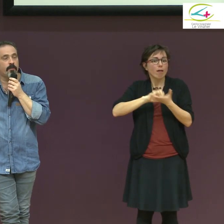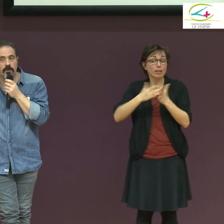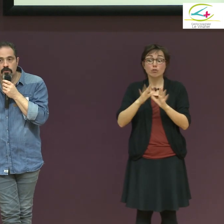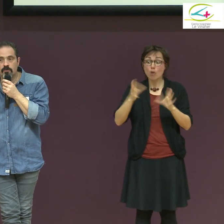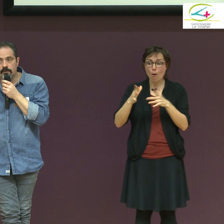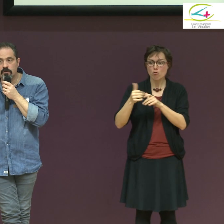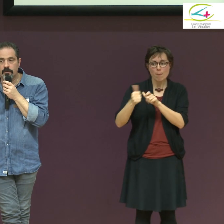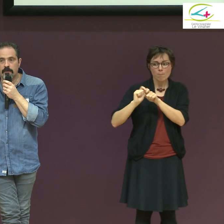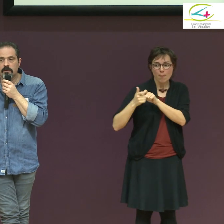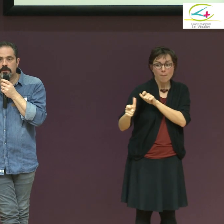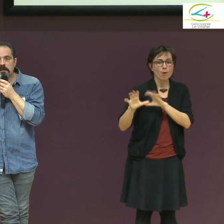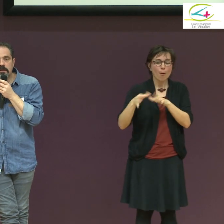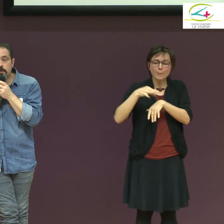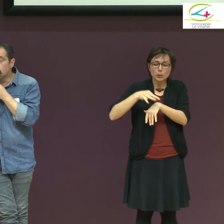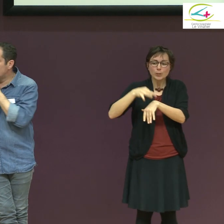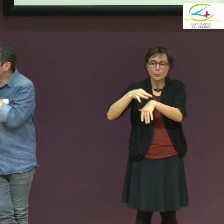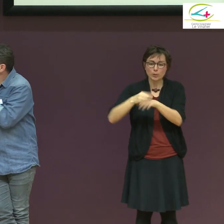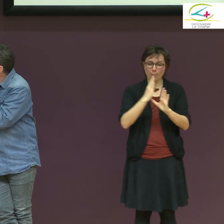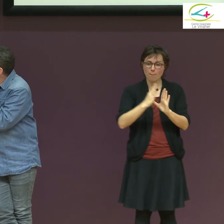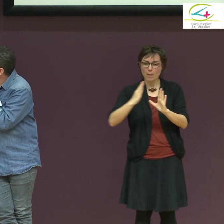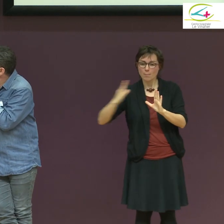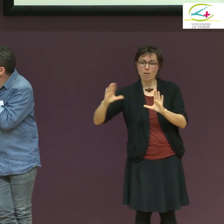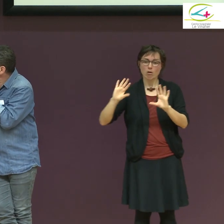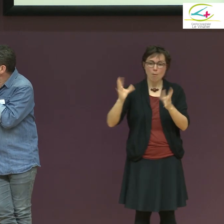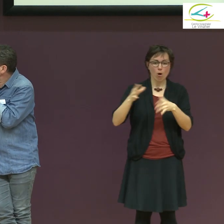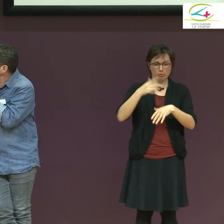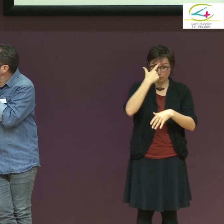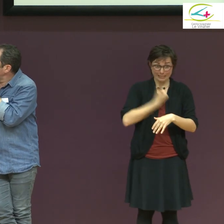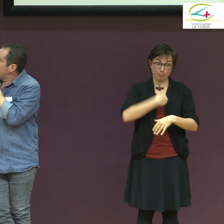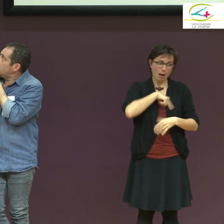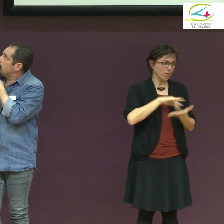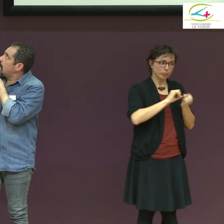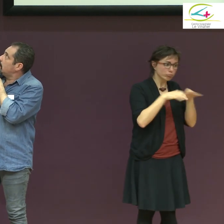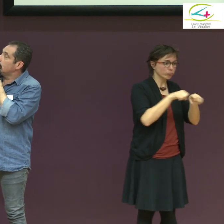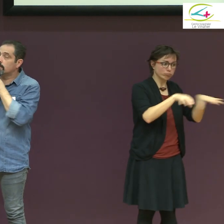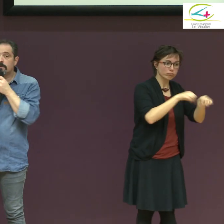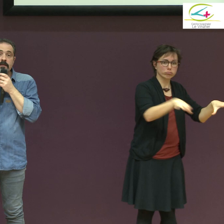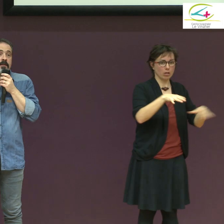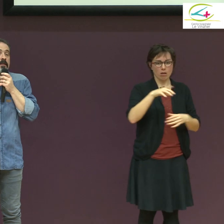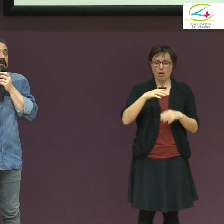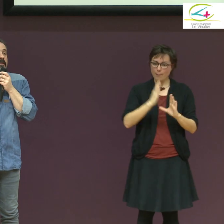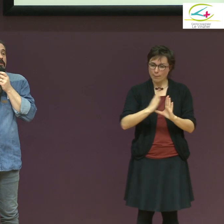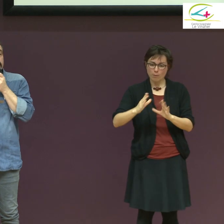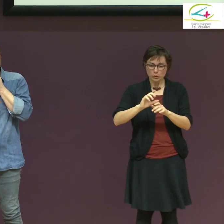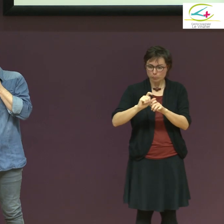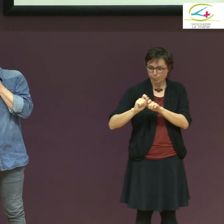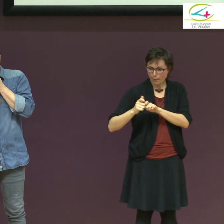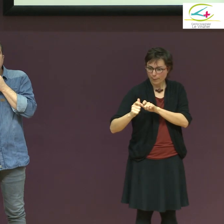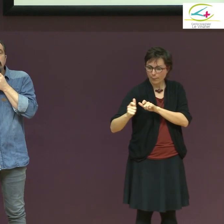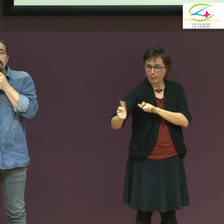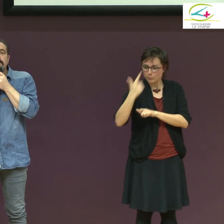Mais vraiment par le menu, minute par minute, c'est du jamais vu hein, à ce point-là. Donc il y a ça, donc ça, c'est, ça s'adresse aux